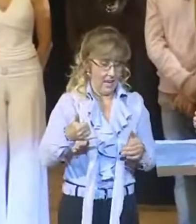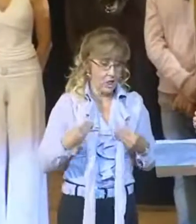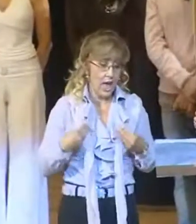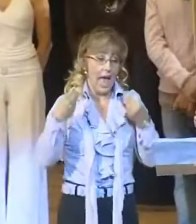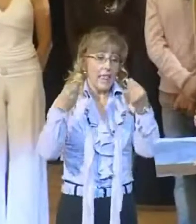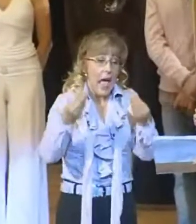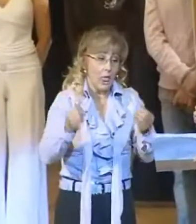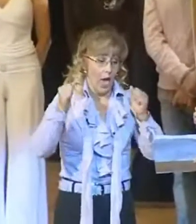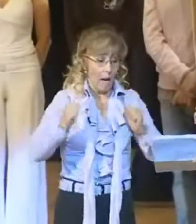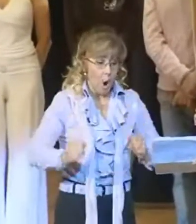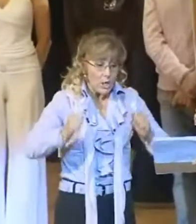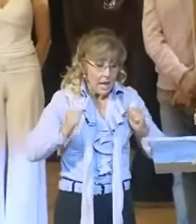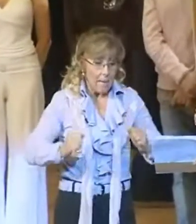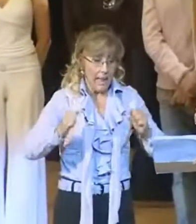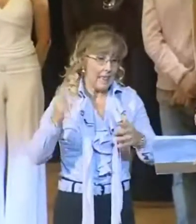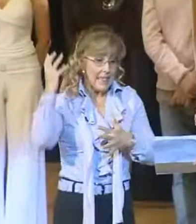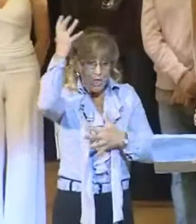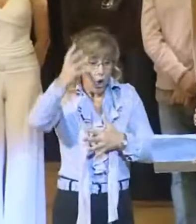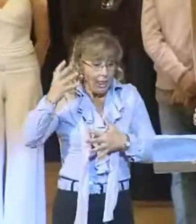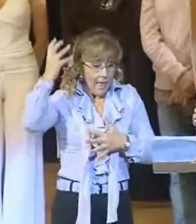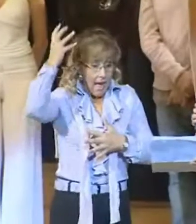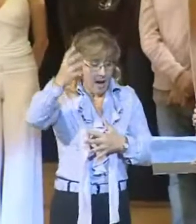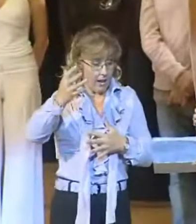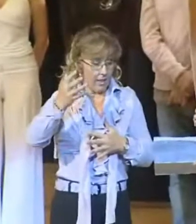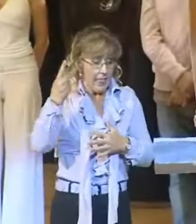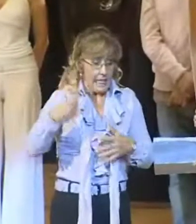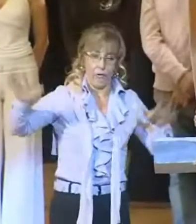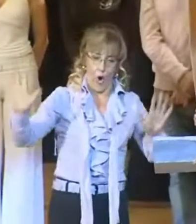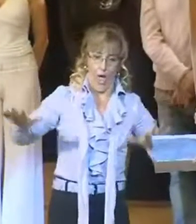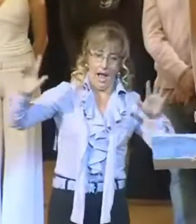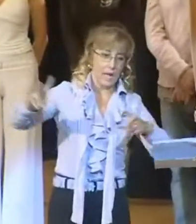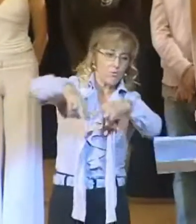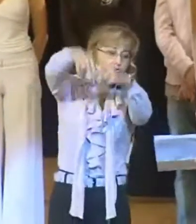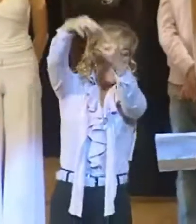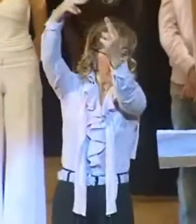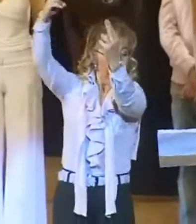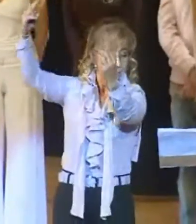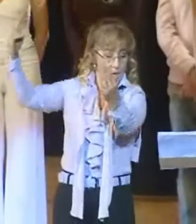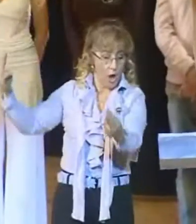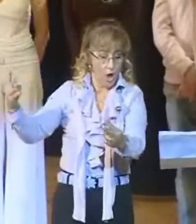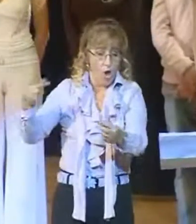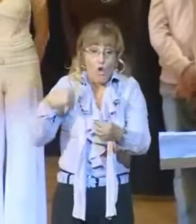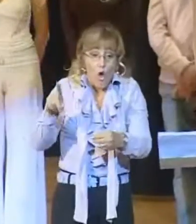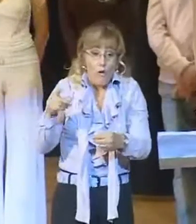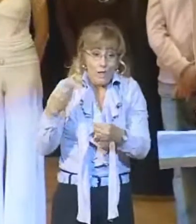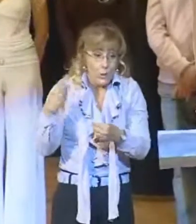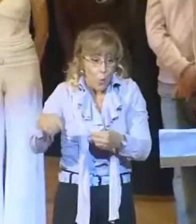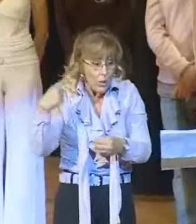Jonathan ci ha dato la possibilità di sognare, di volare in un